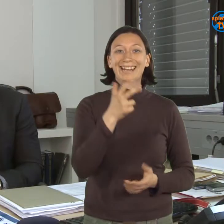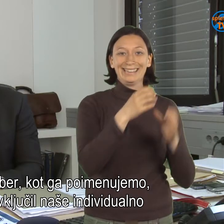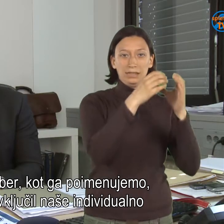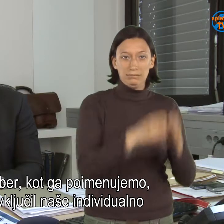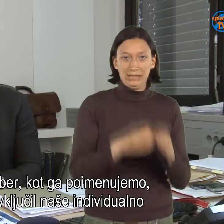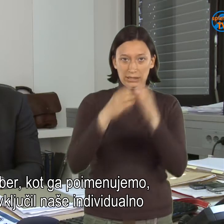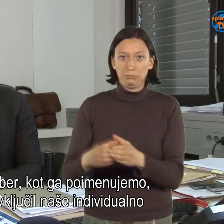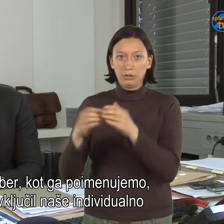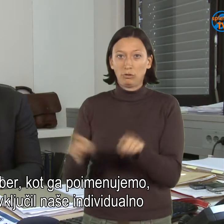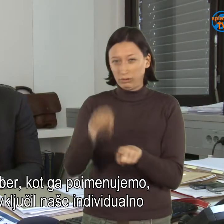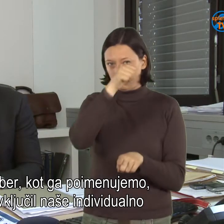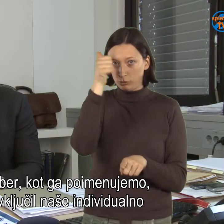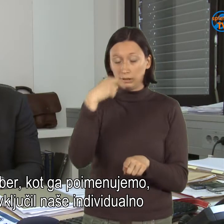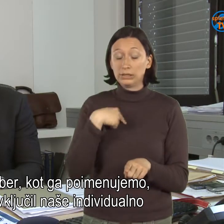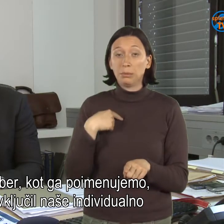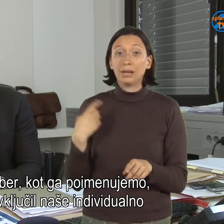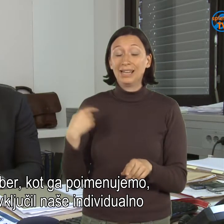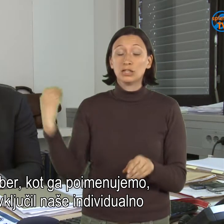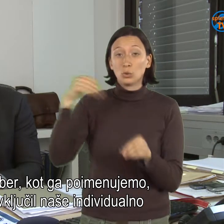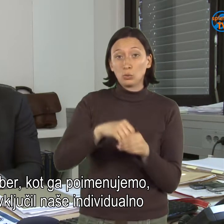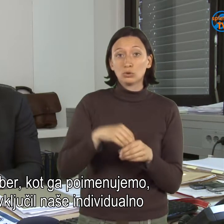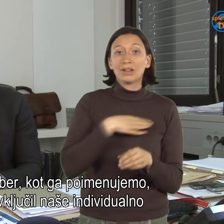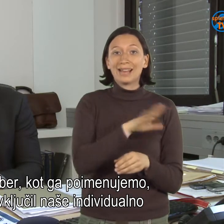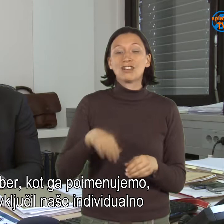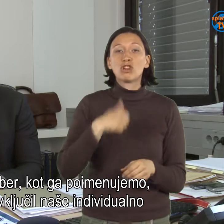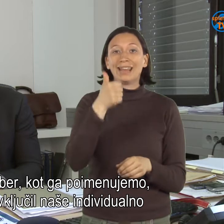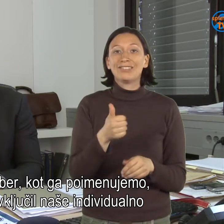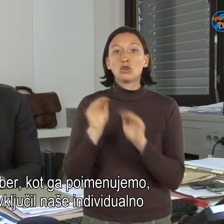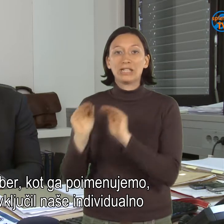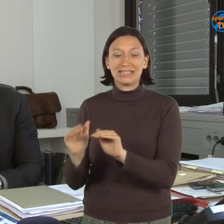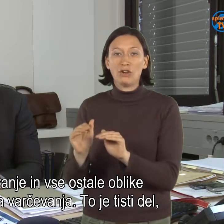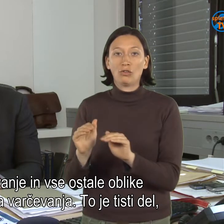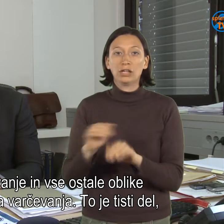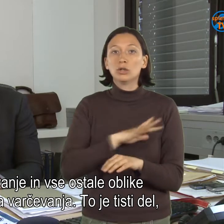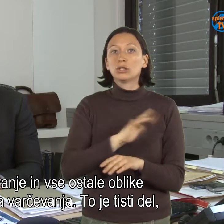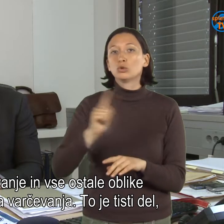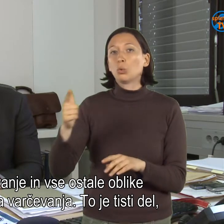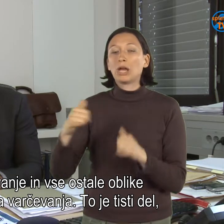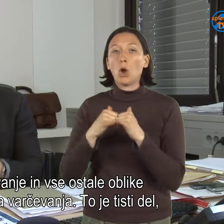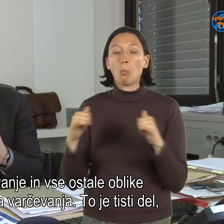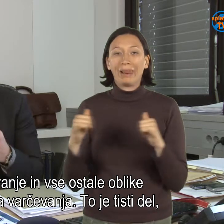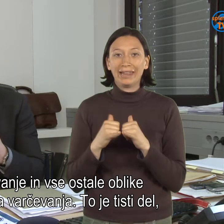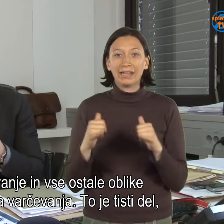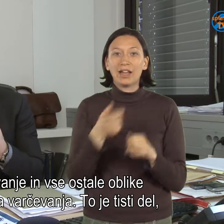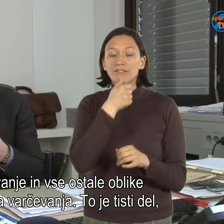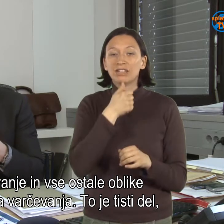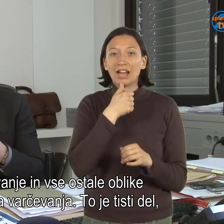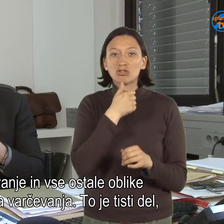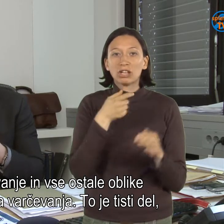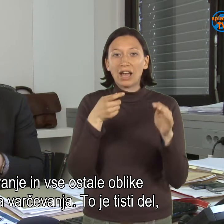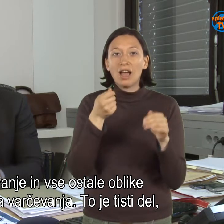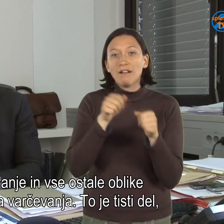Tretji steber, kot ga poimenujemo, sem noter bi pa jaz vključil recimo naše individualno zavarovanje in vse ostale oblike